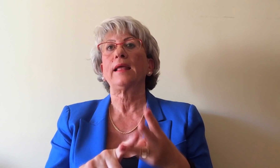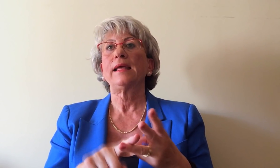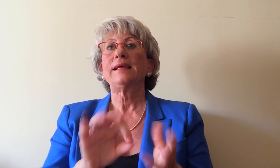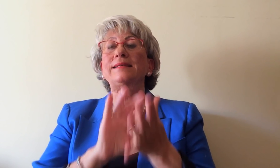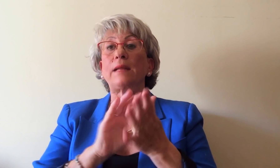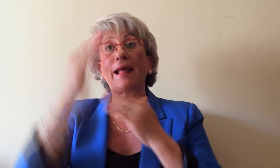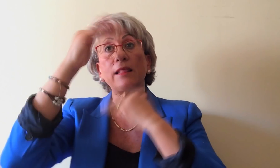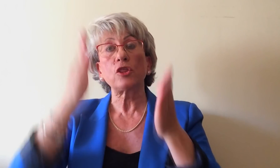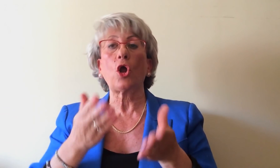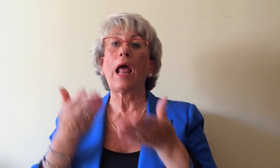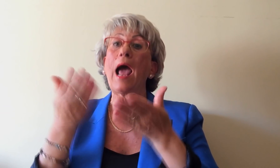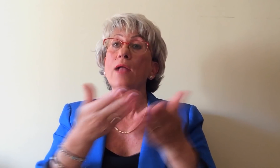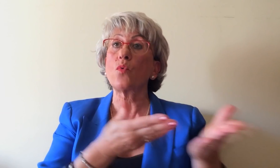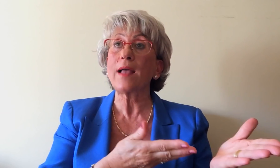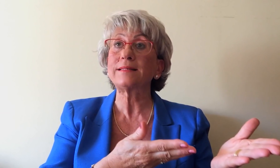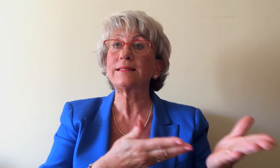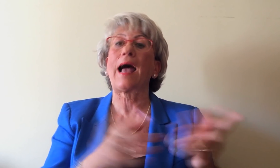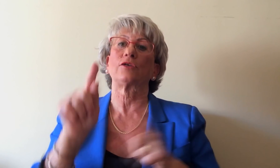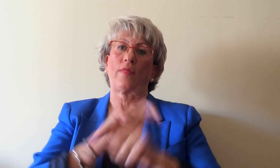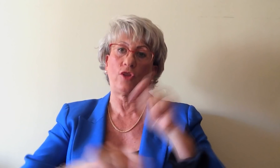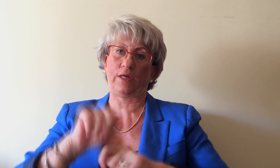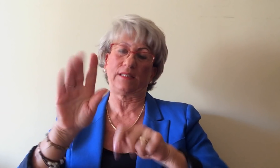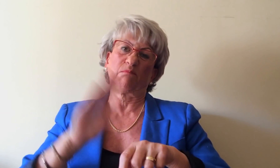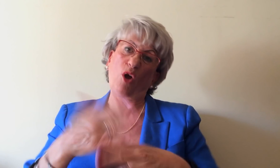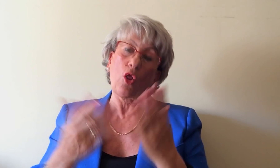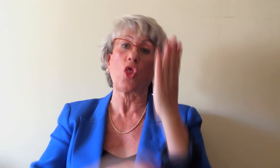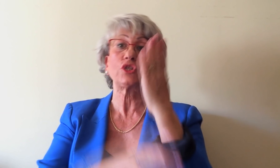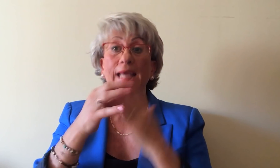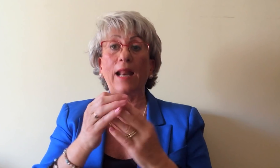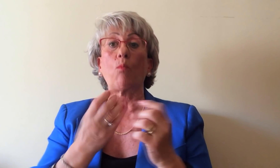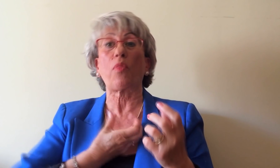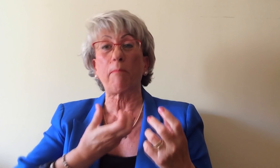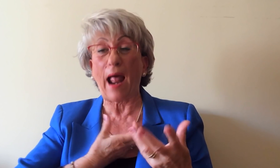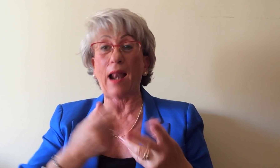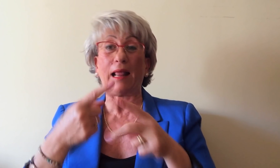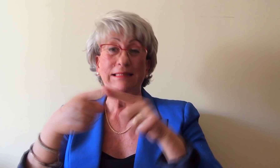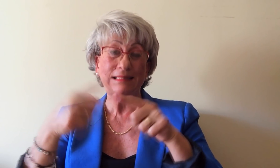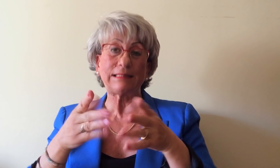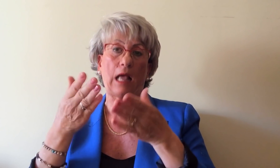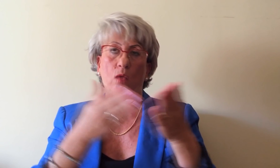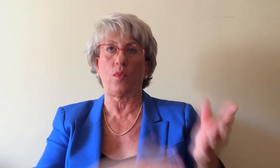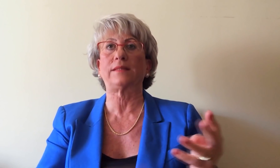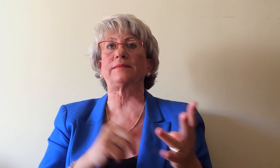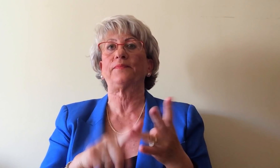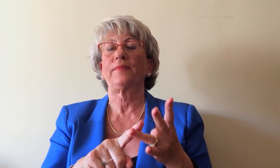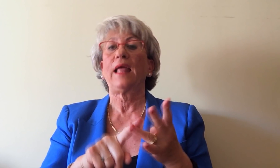112, el Servei d'Atenció i Ajudes a les Associacions, de cara a ajudar-les amb diferents gestions